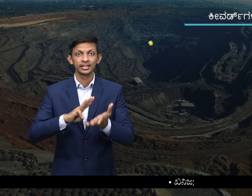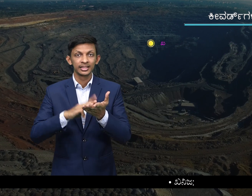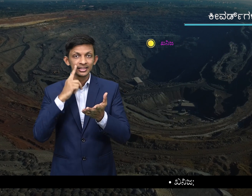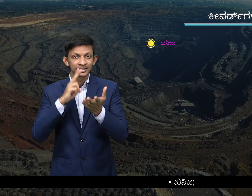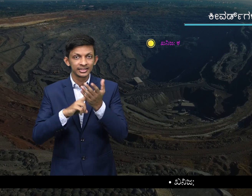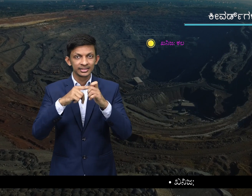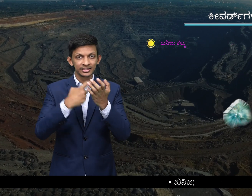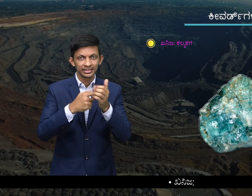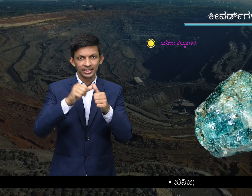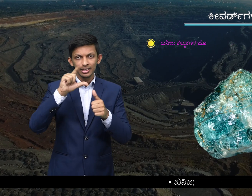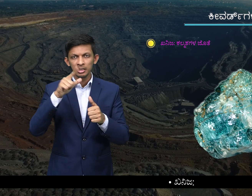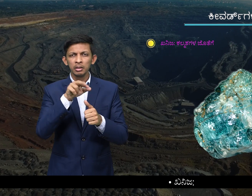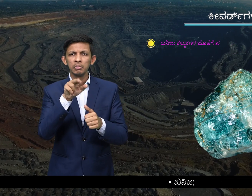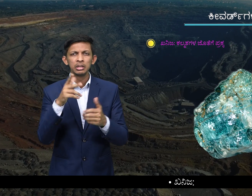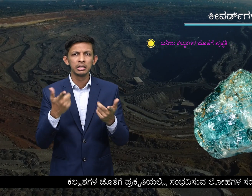ಖನಿಜ